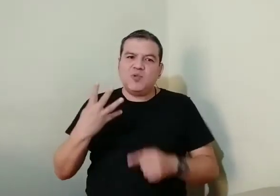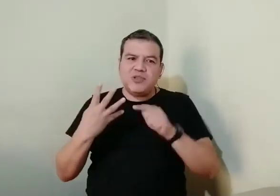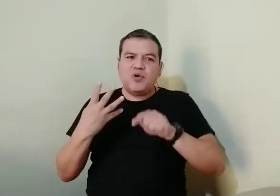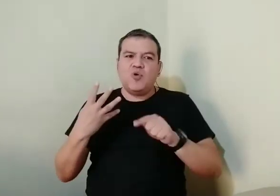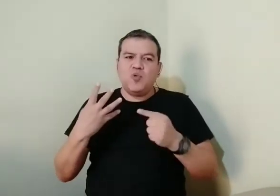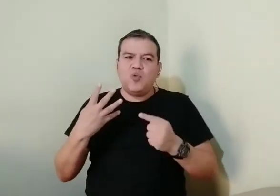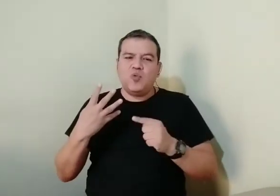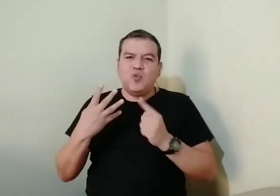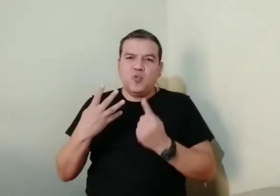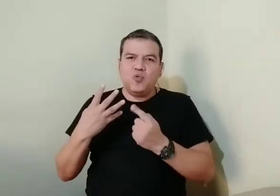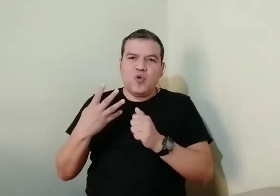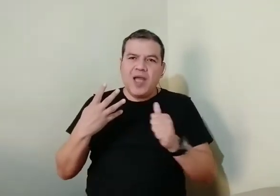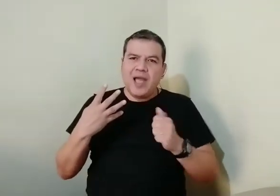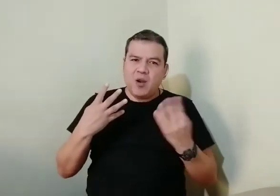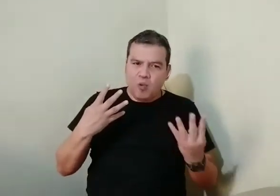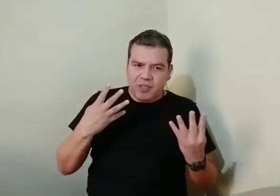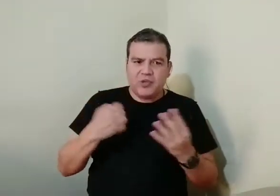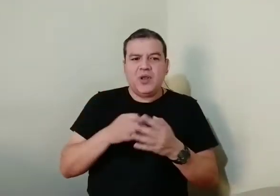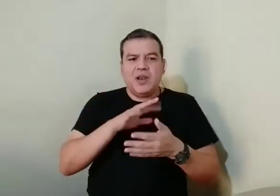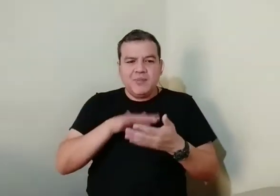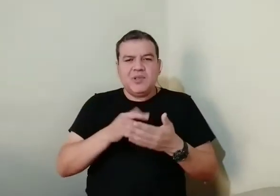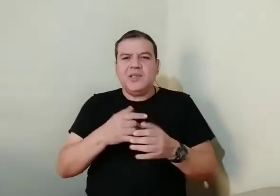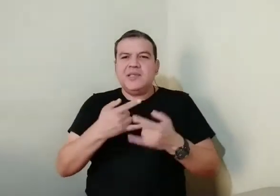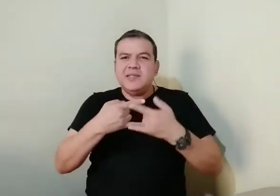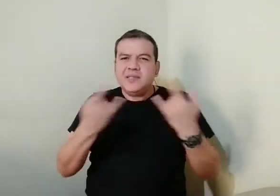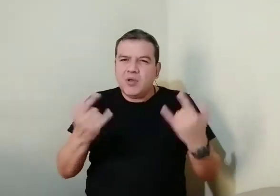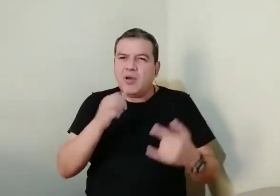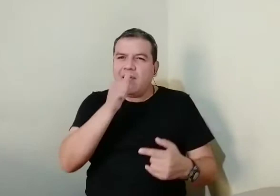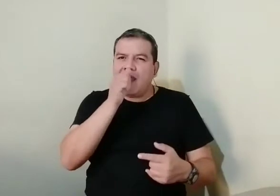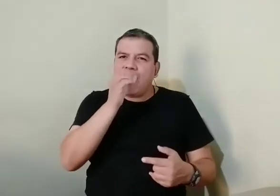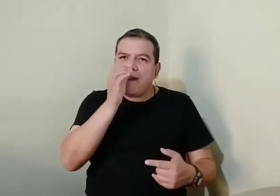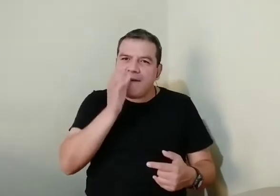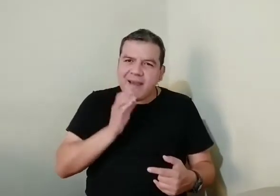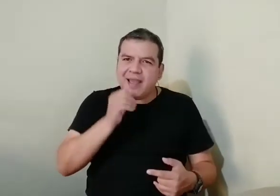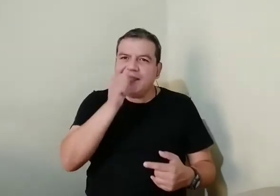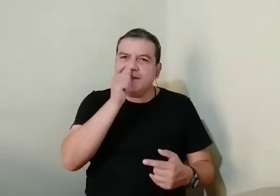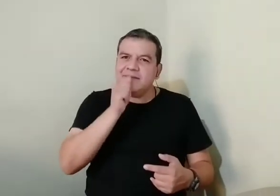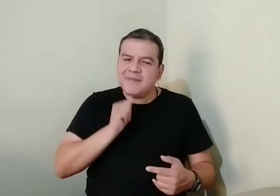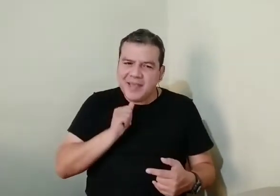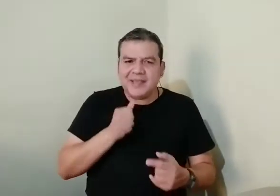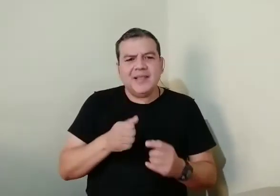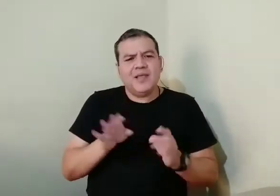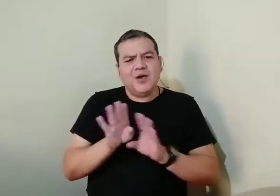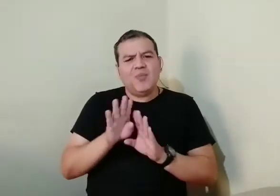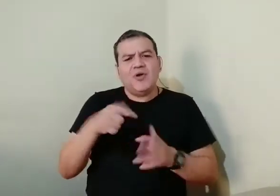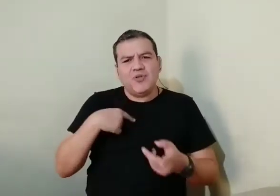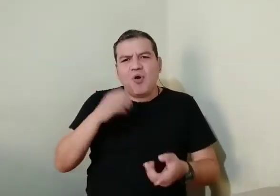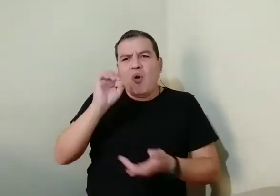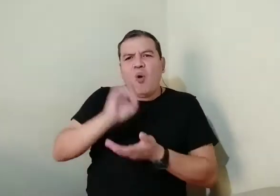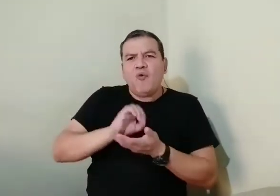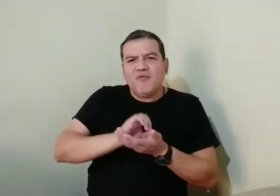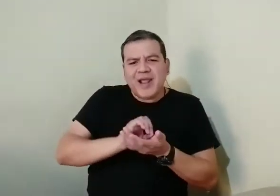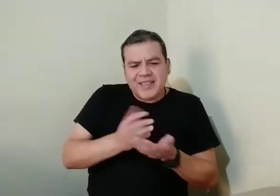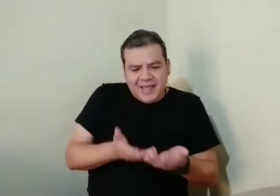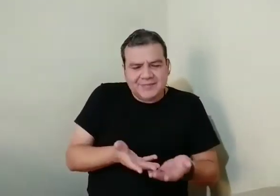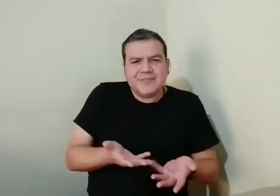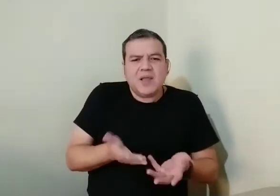aprendieron el significado y la importancia de las ofrendas y la relación que